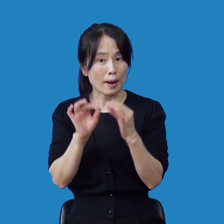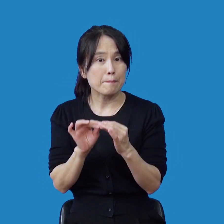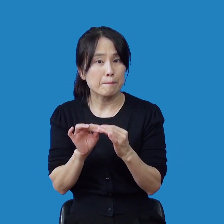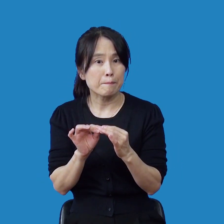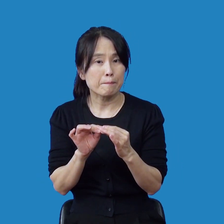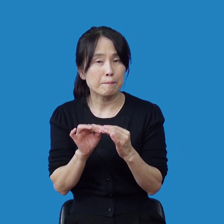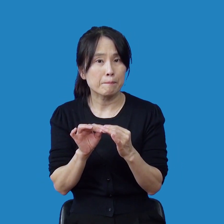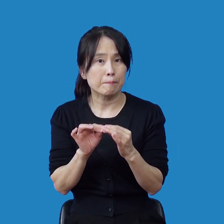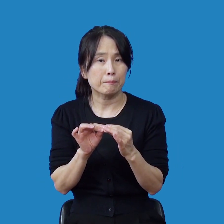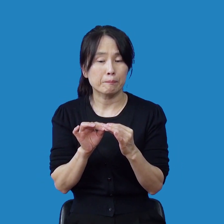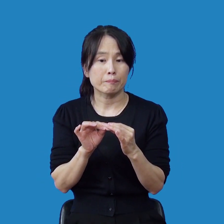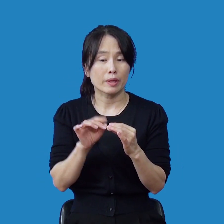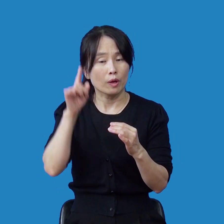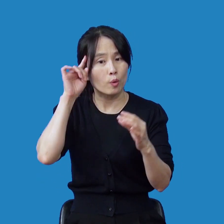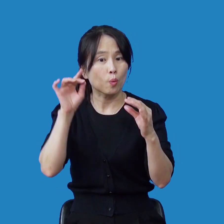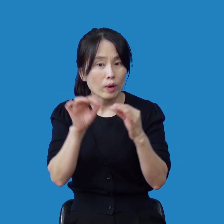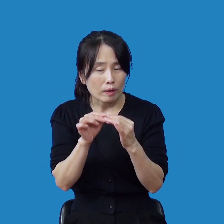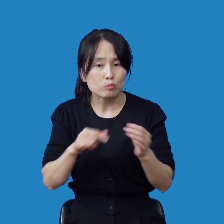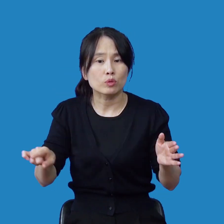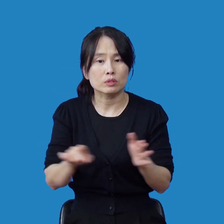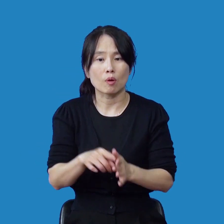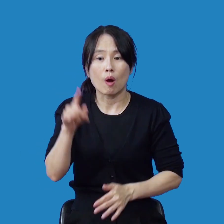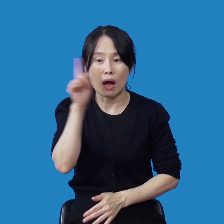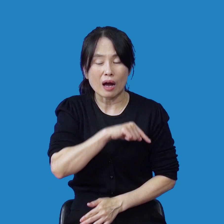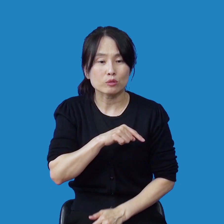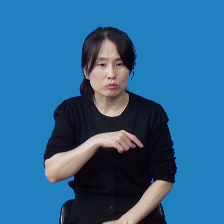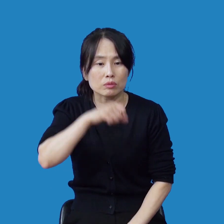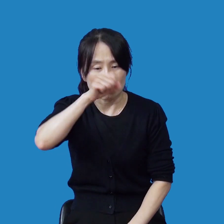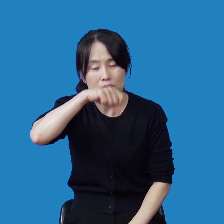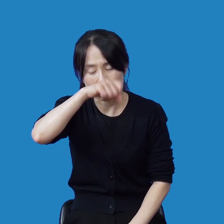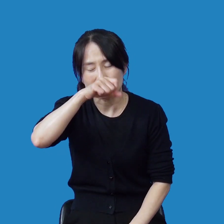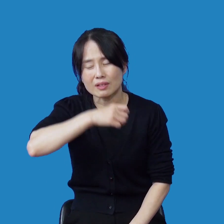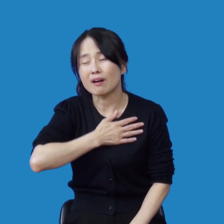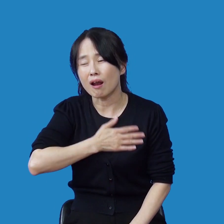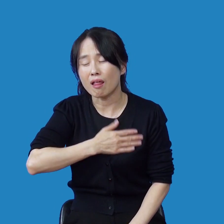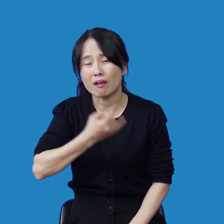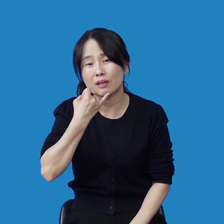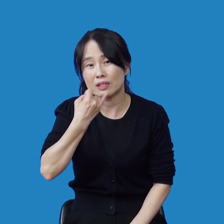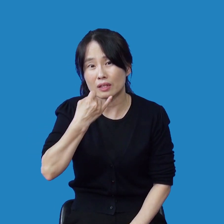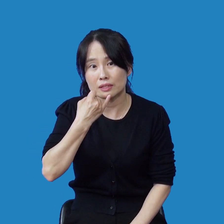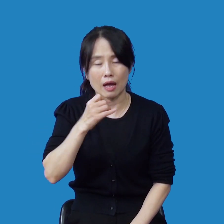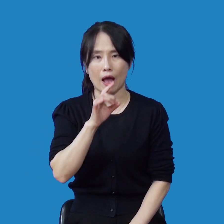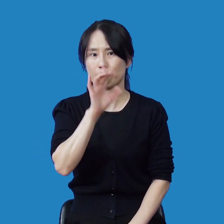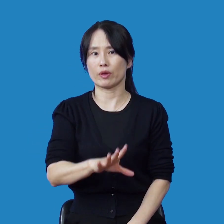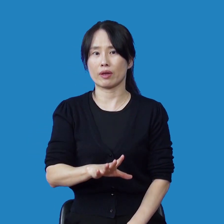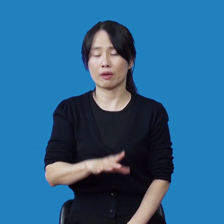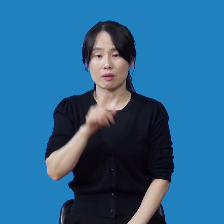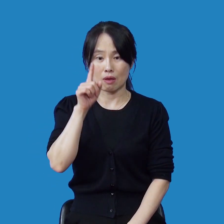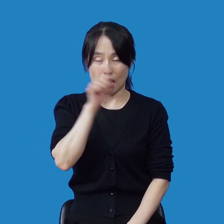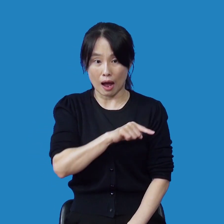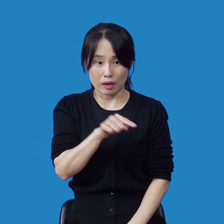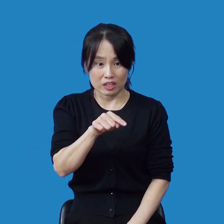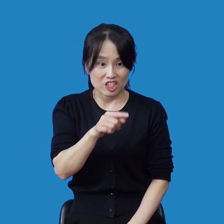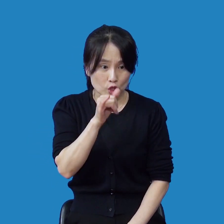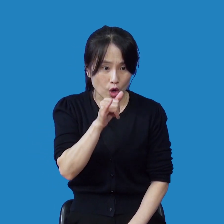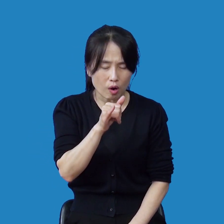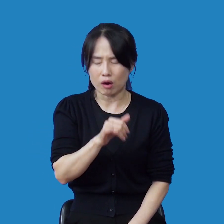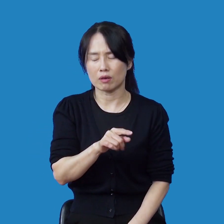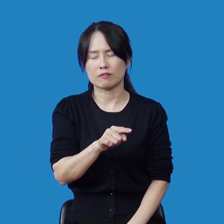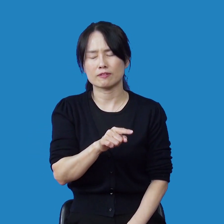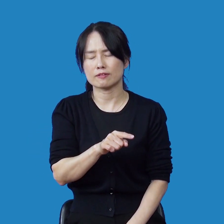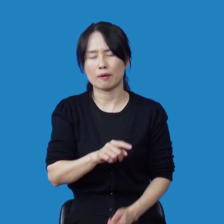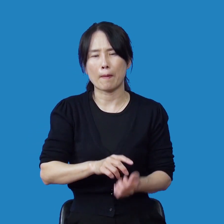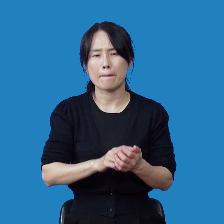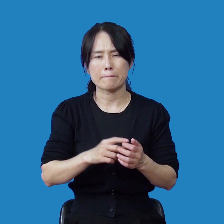공감한다고 악도 포용하는 것은 아닙니다. 악은 어떻게든 뿌리쳐야 하고 선을 추구해야 되지요. 선을